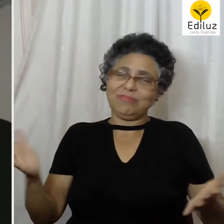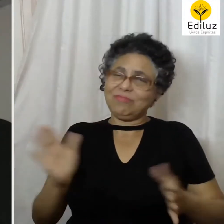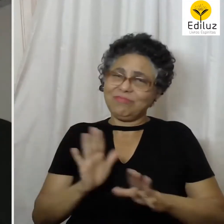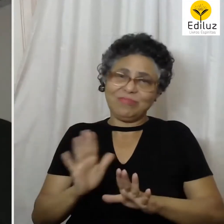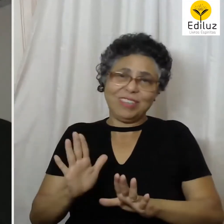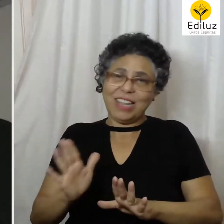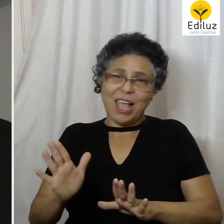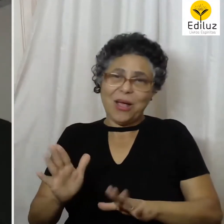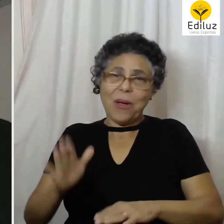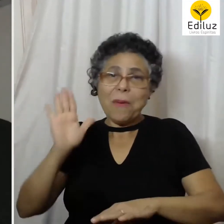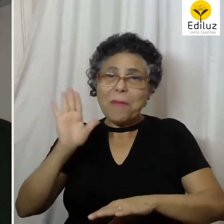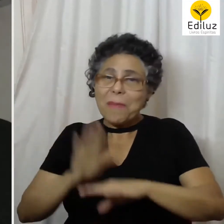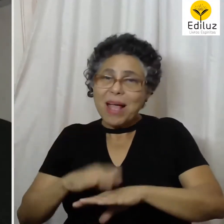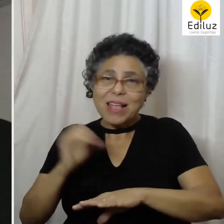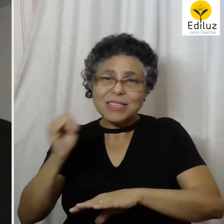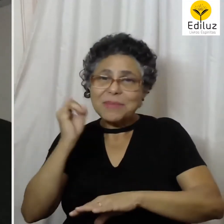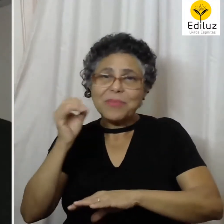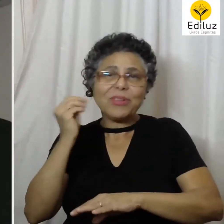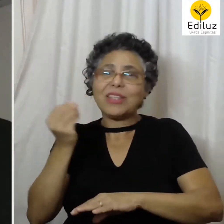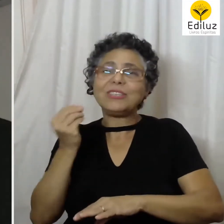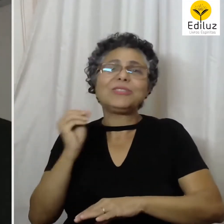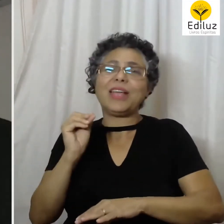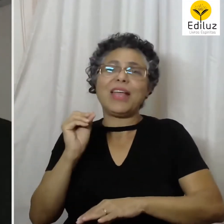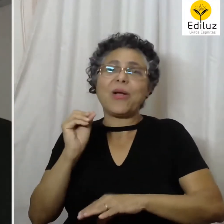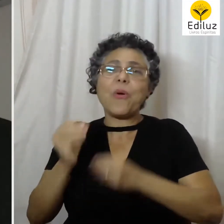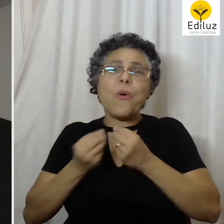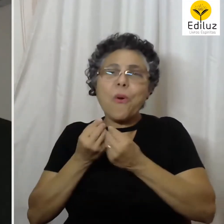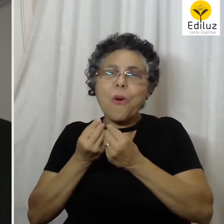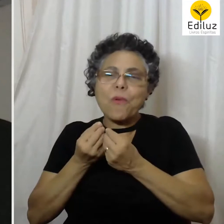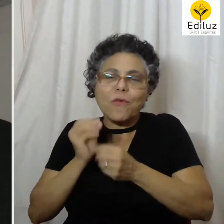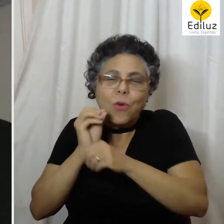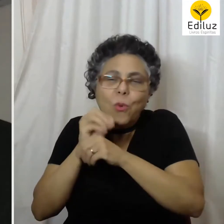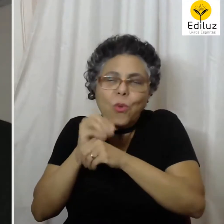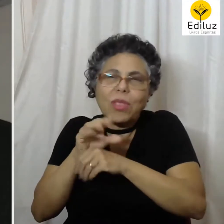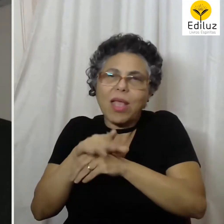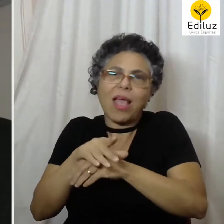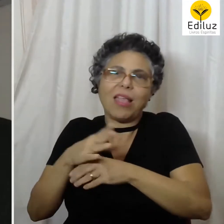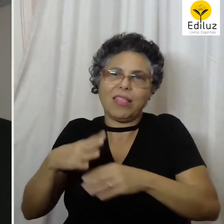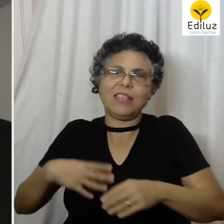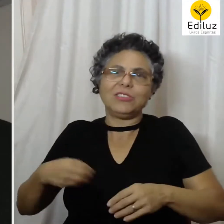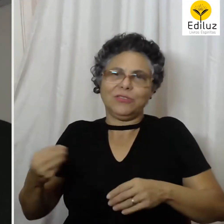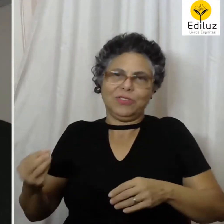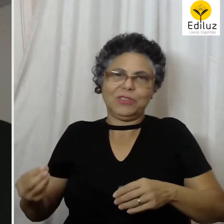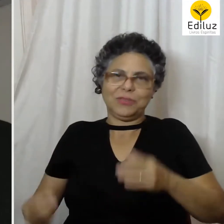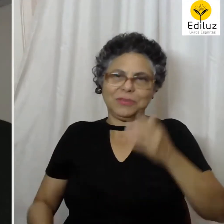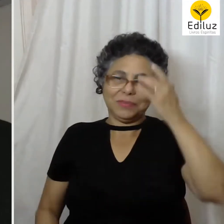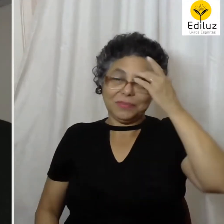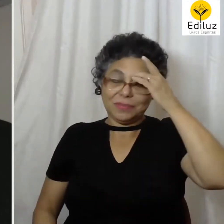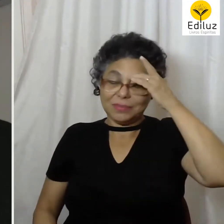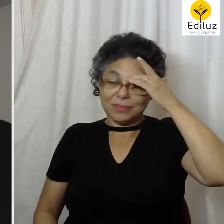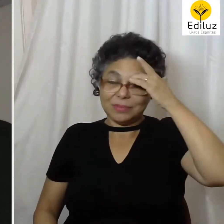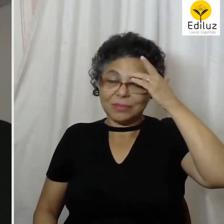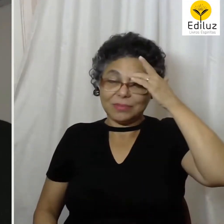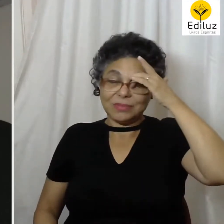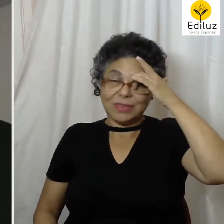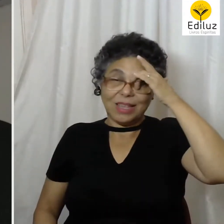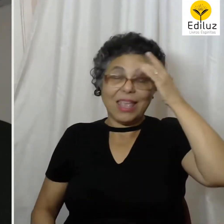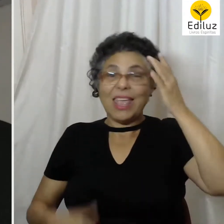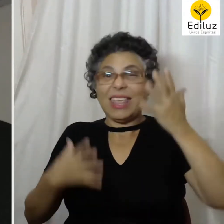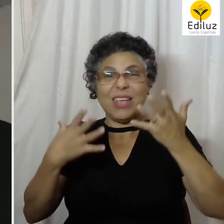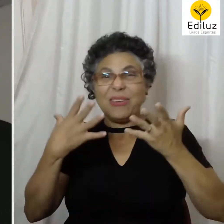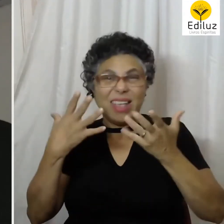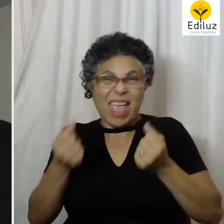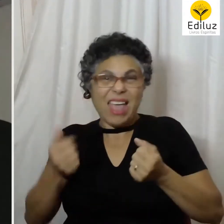esse filho, ou eu, filho, preciso dessas informações de vidas pregressas para que eu